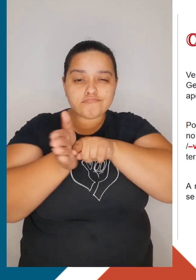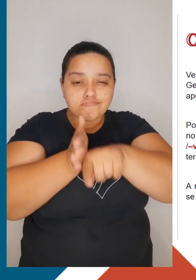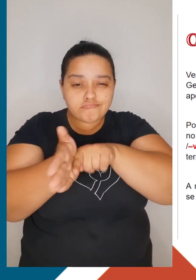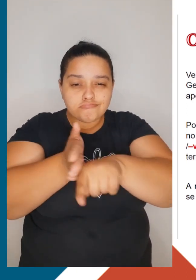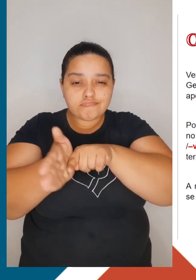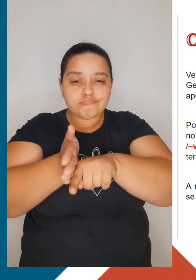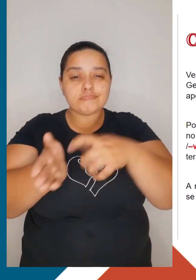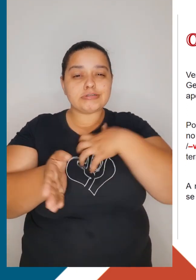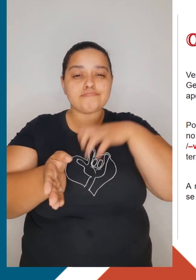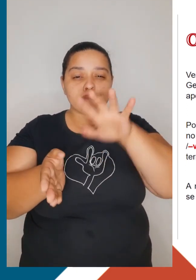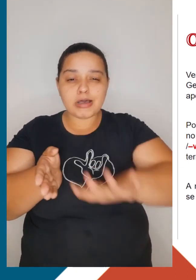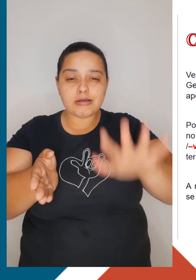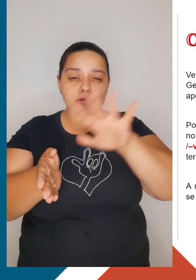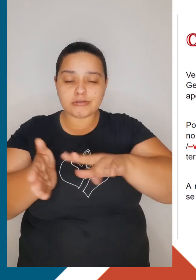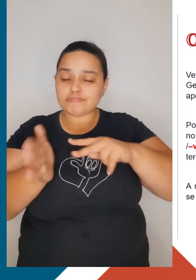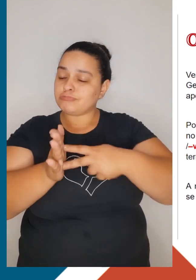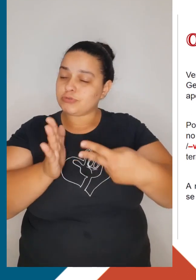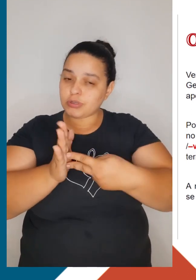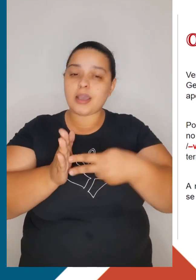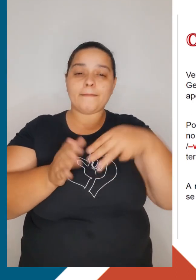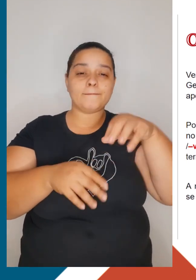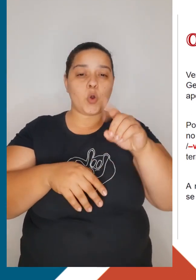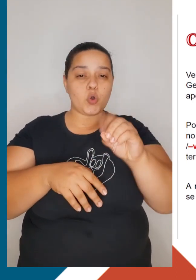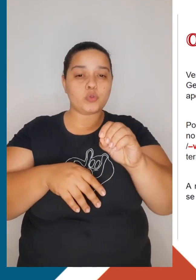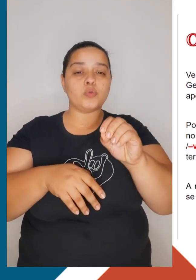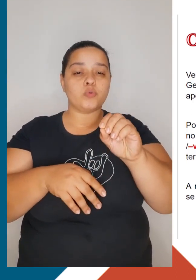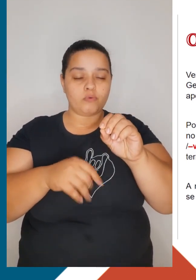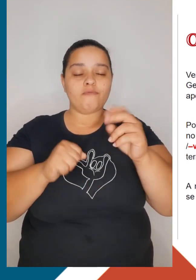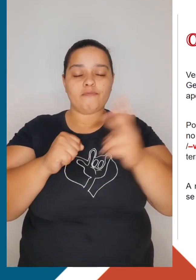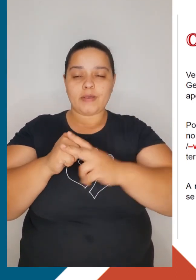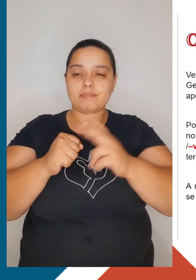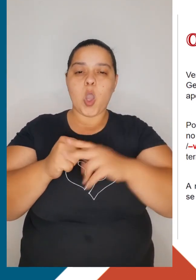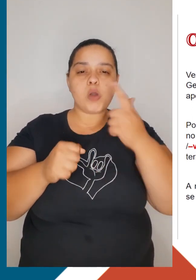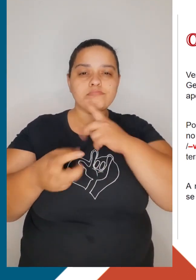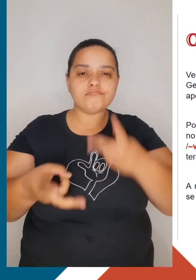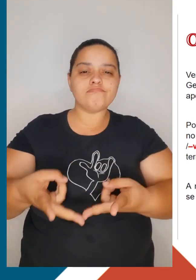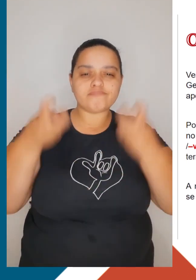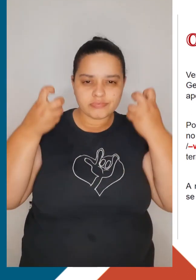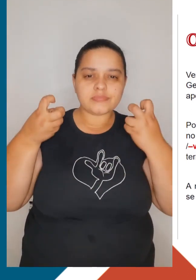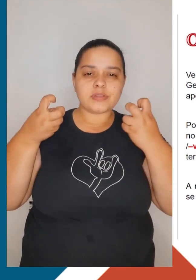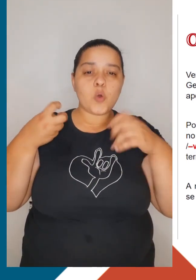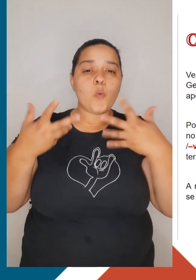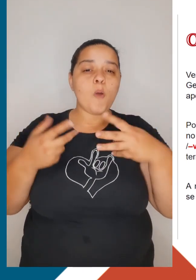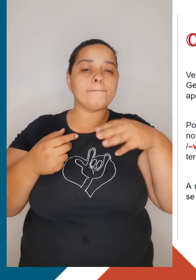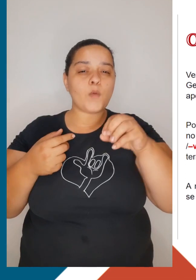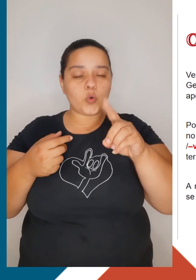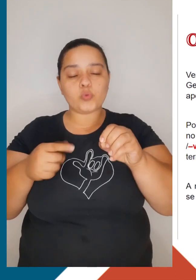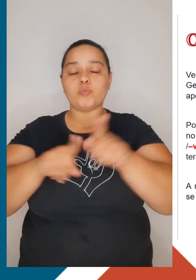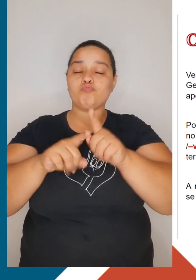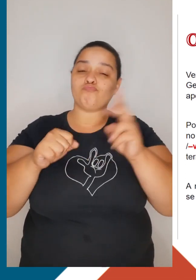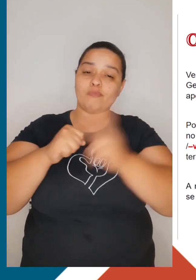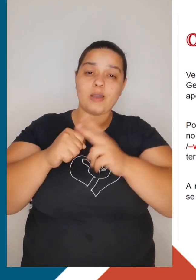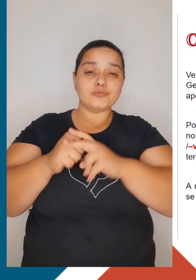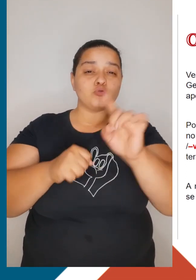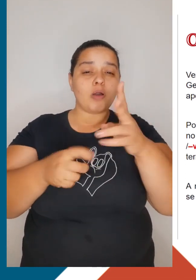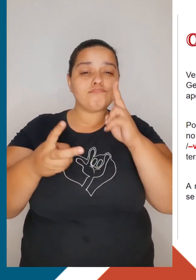a semântica no uso de tempos e modos verbais. E geralmente é possível reconhecer o tempo e o modo em que o verbo se encontra